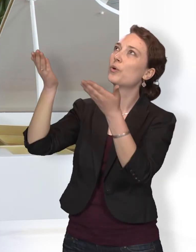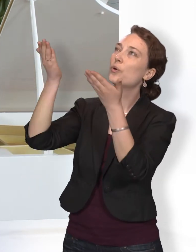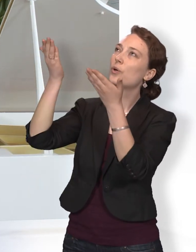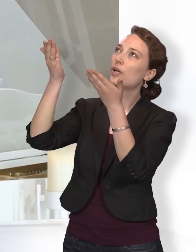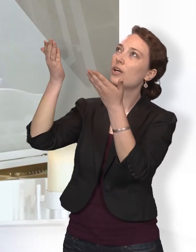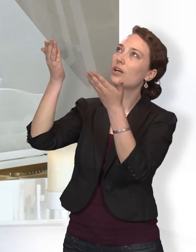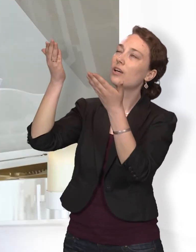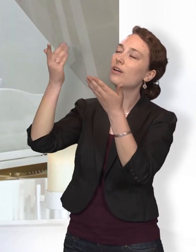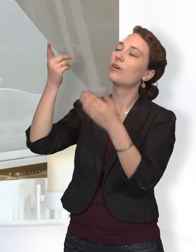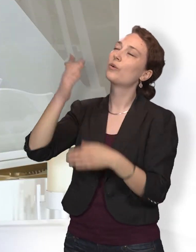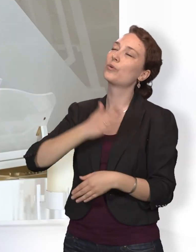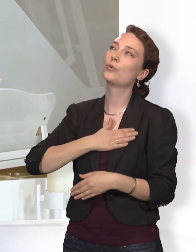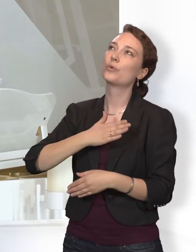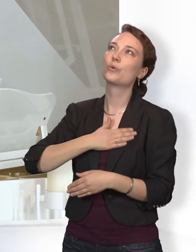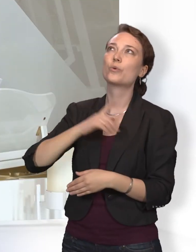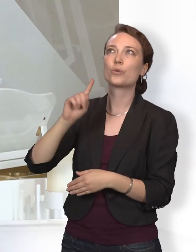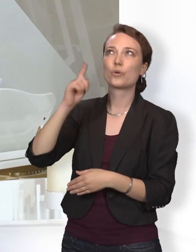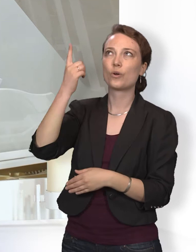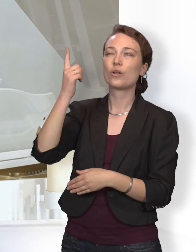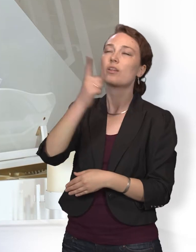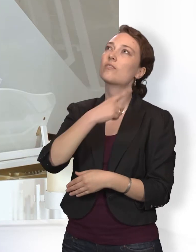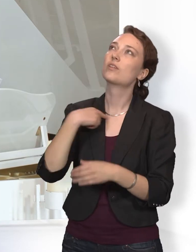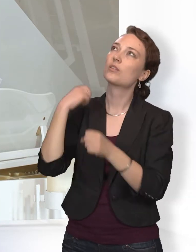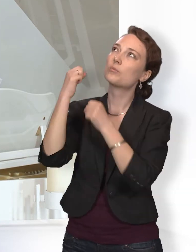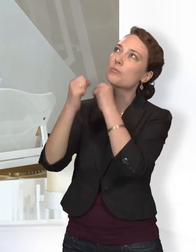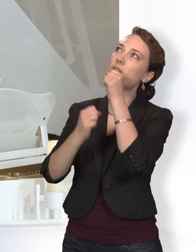excelsis, guter Gott, dich